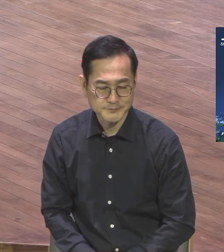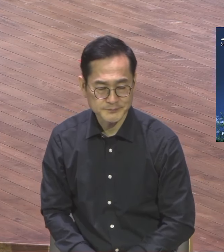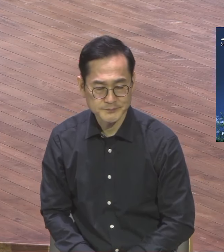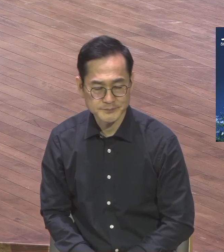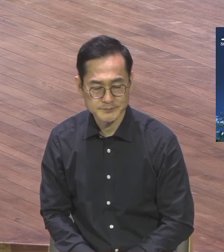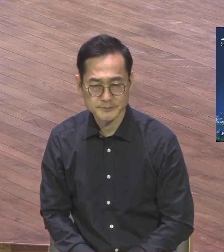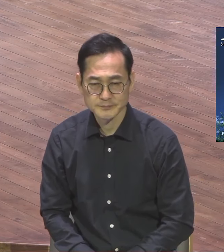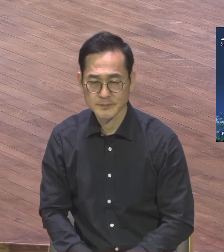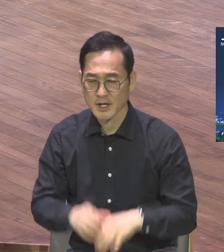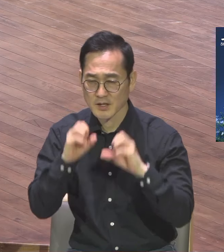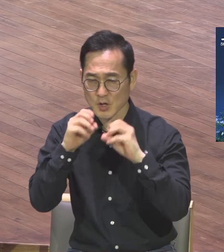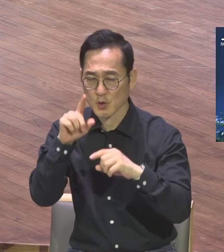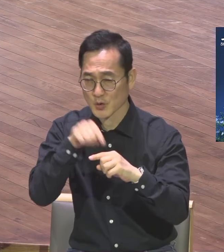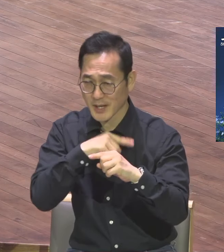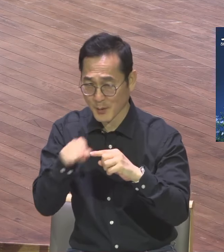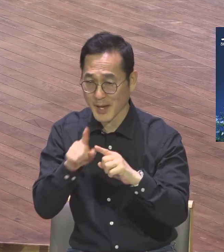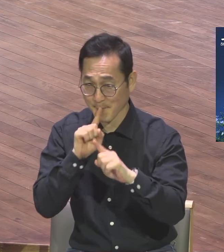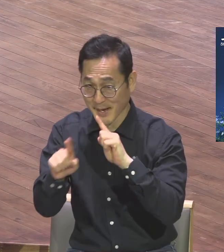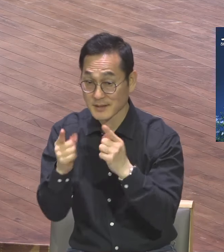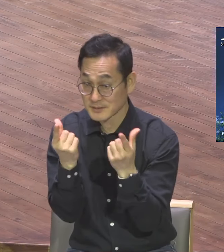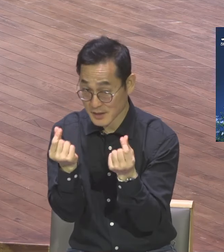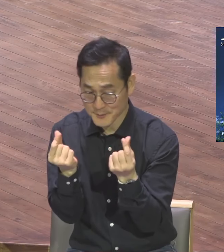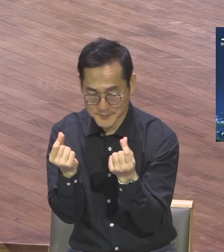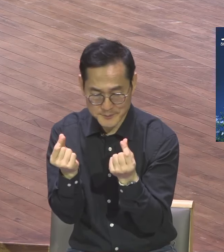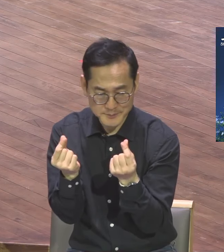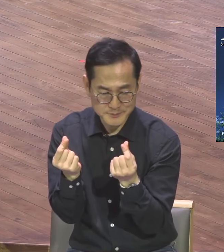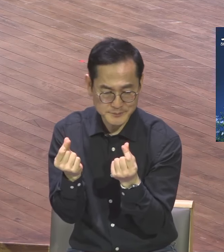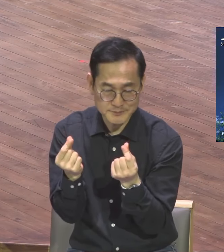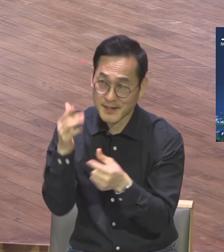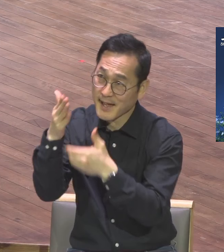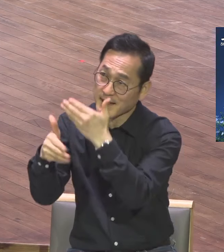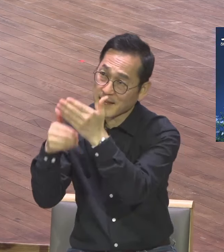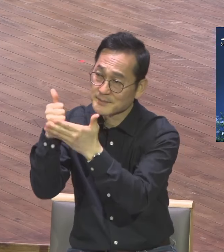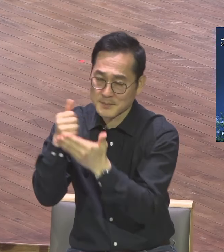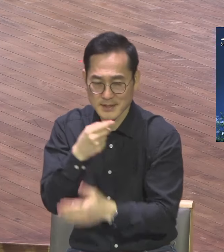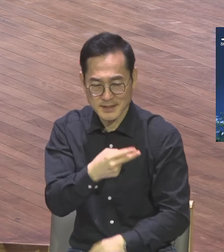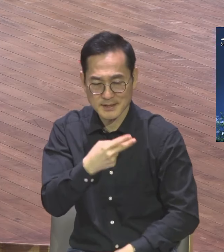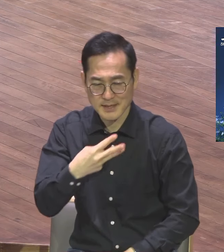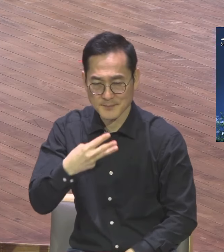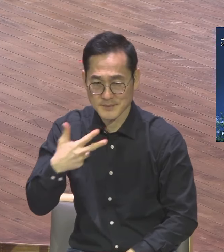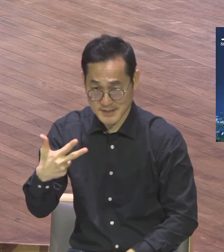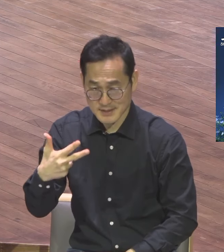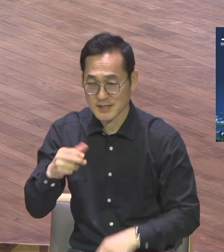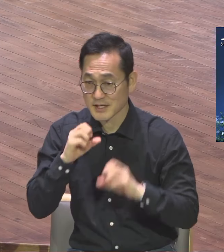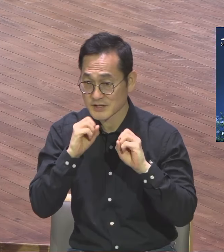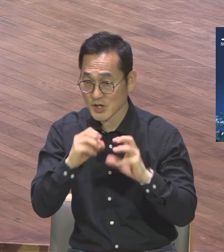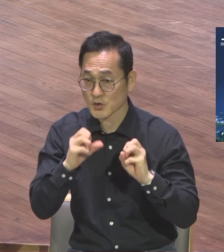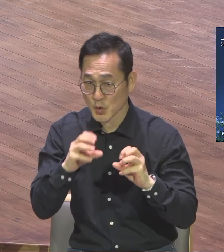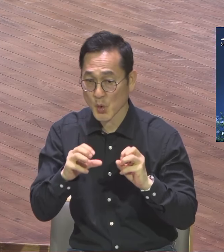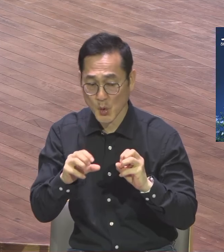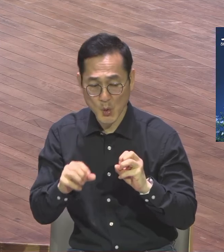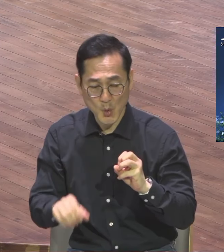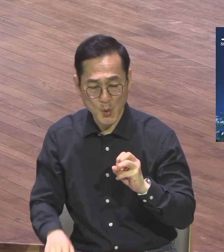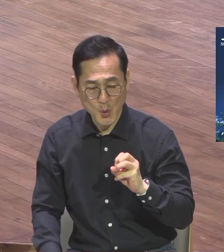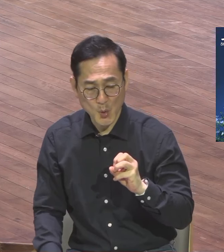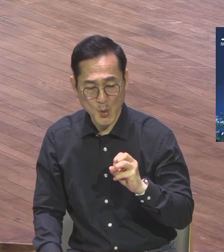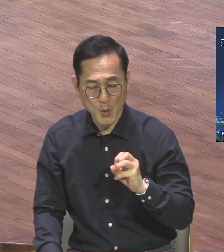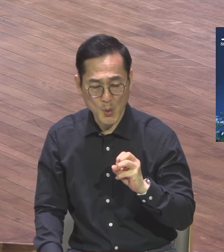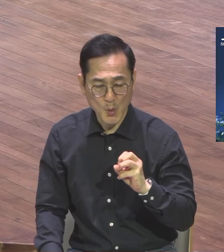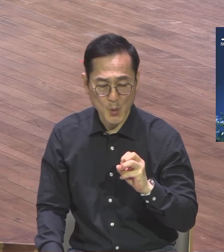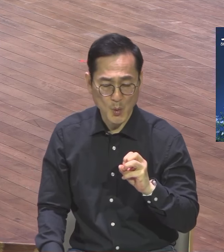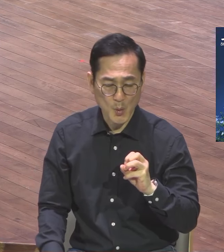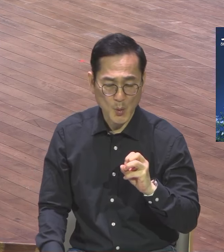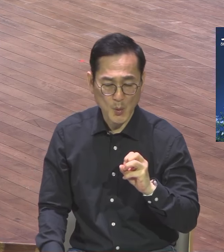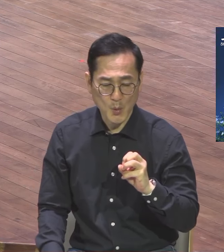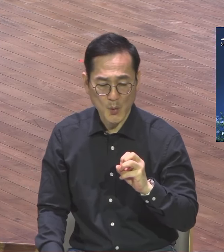선교 대회에서 언급한 것처럼 하나님께서는 우리를 237 선교의 토치베이러, 토치베이러가